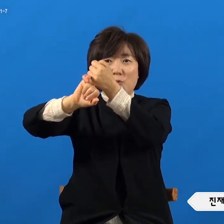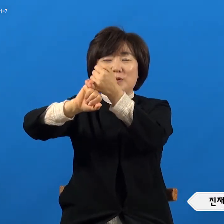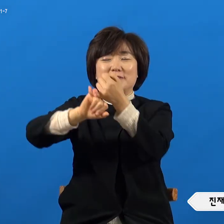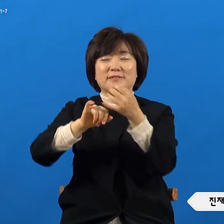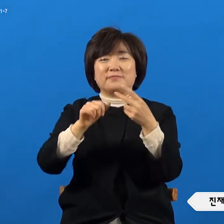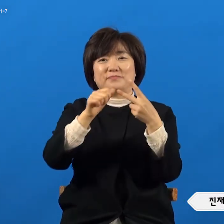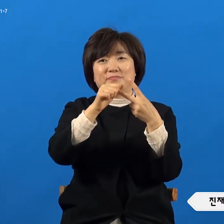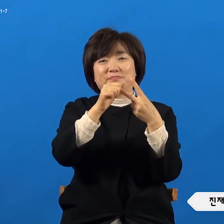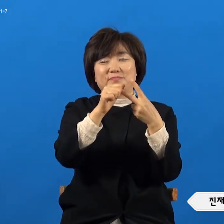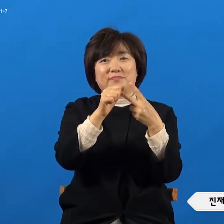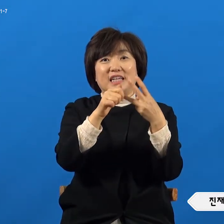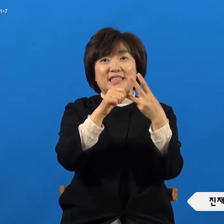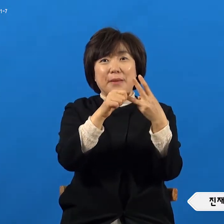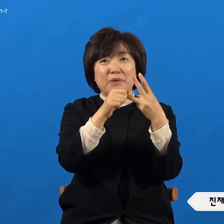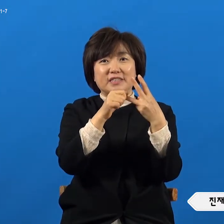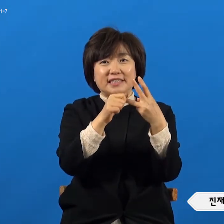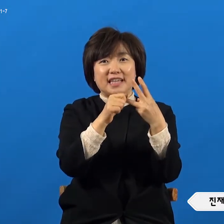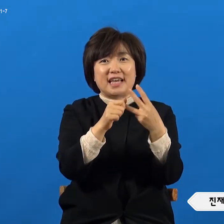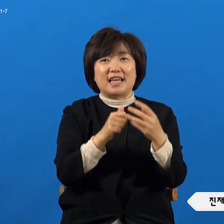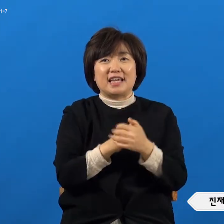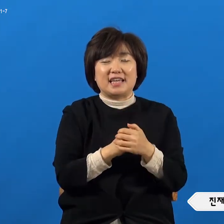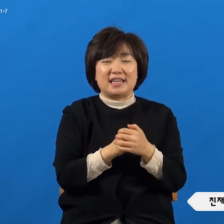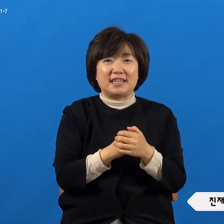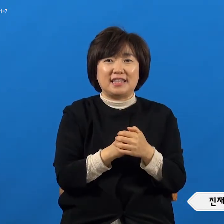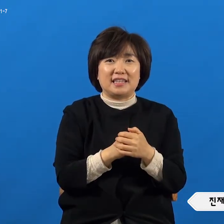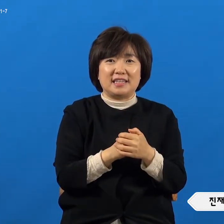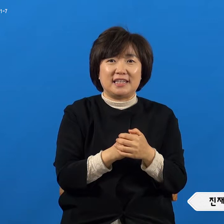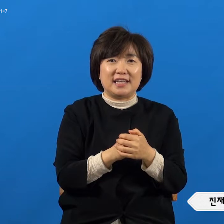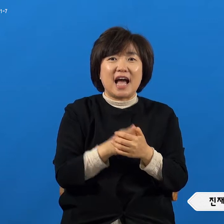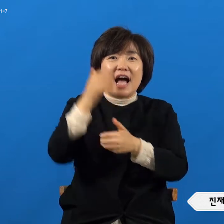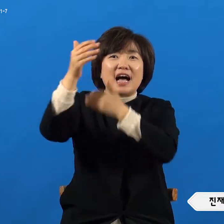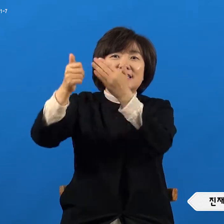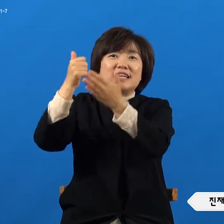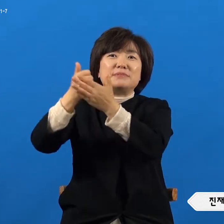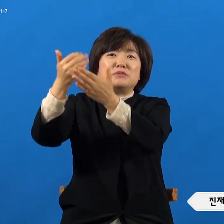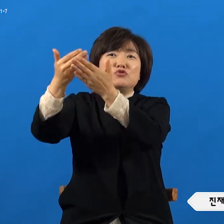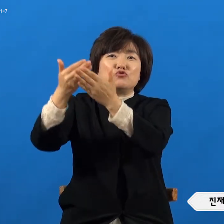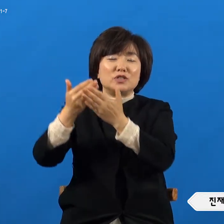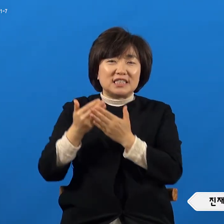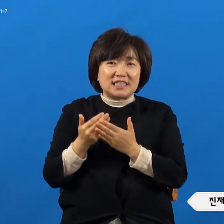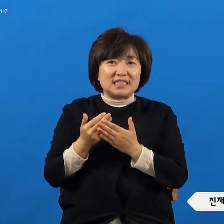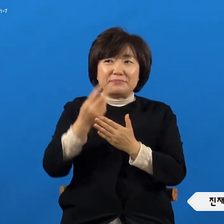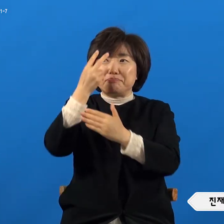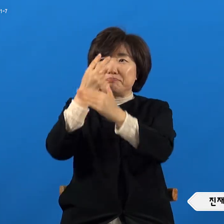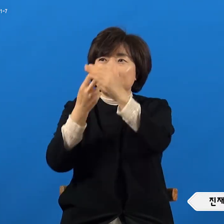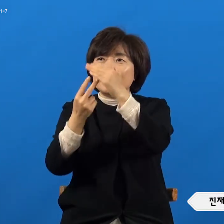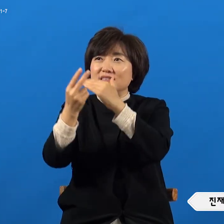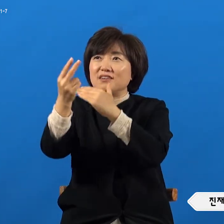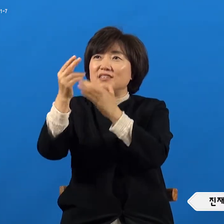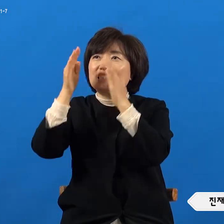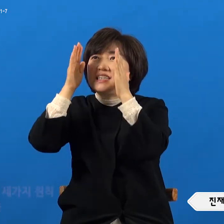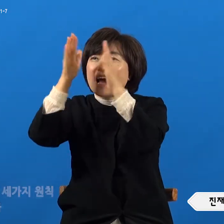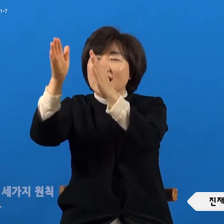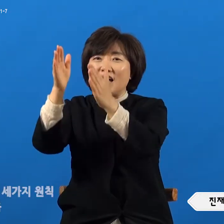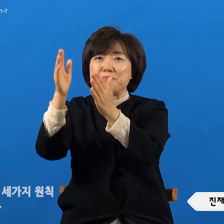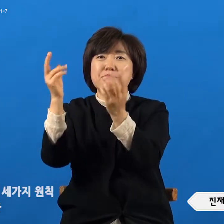시작됩니다. 그리고 세 번째, 하나님이 주시는 비전을 향한